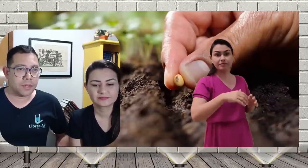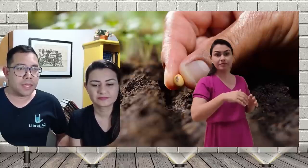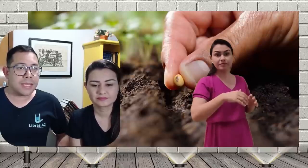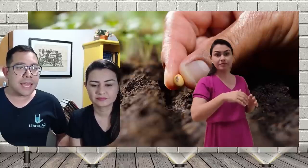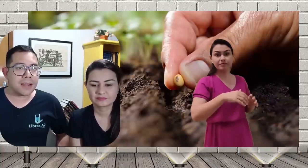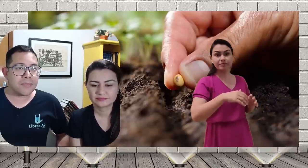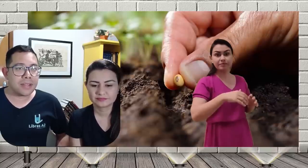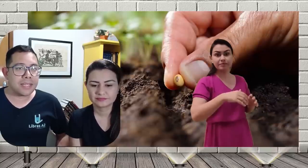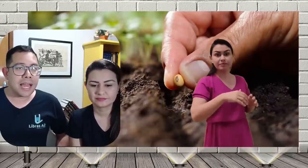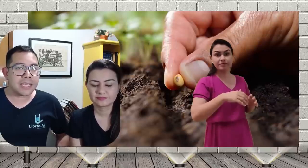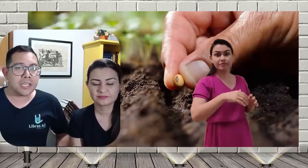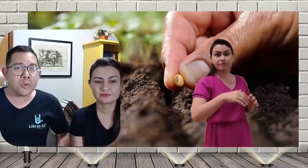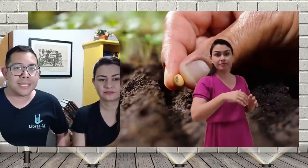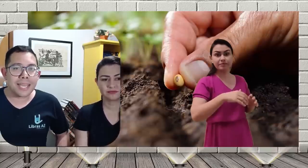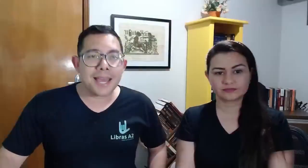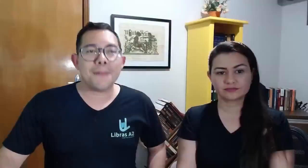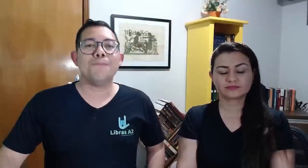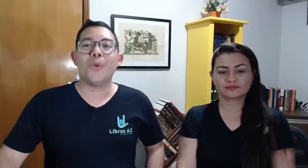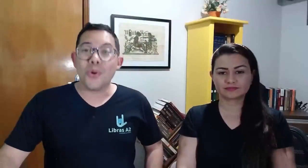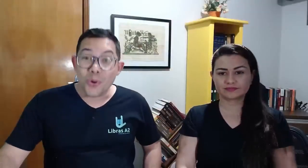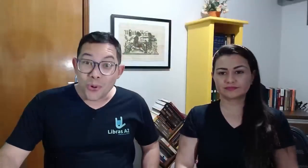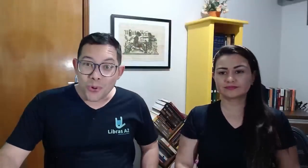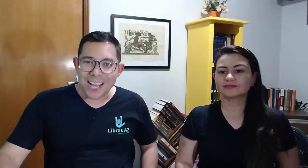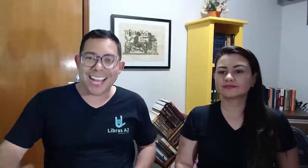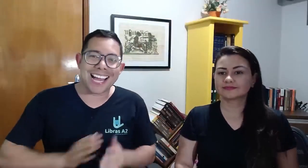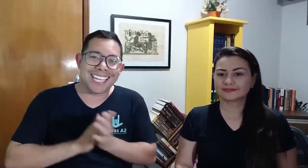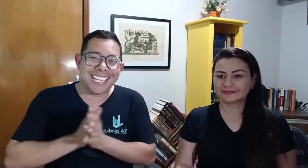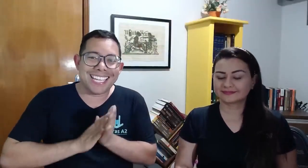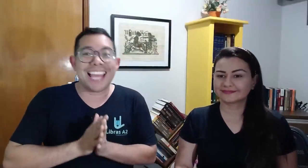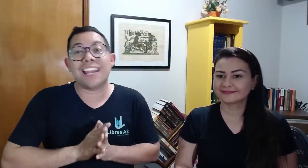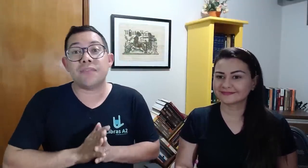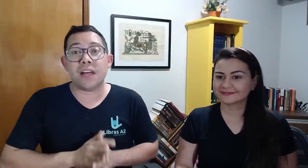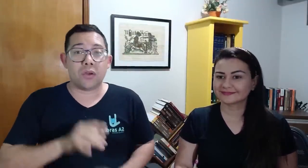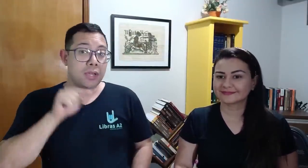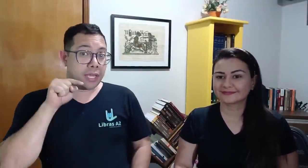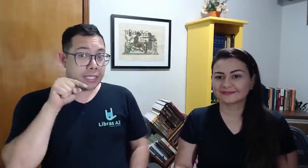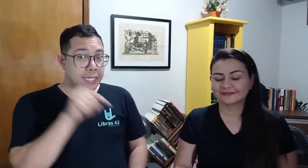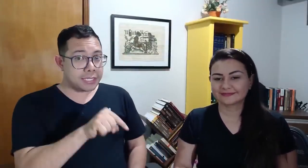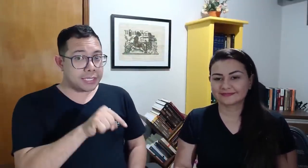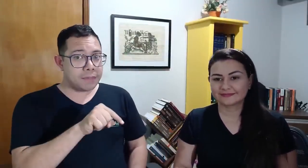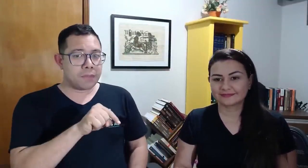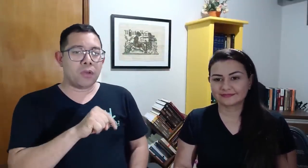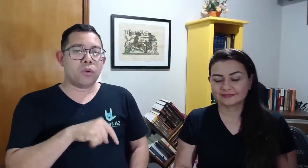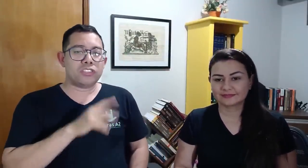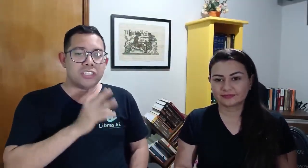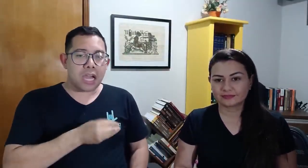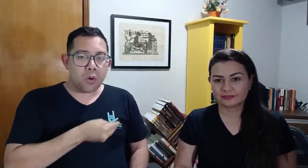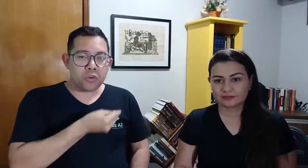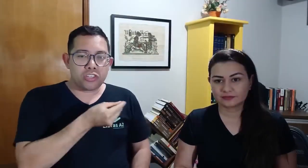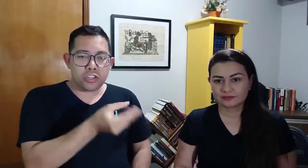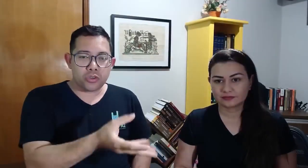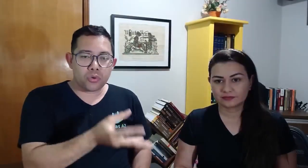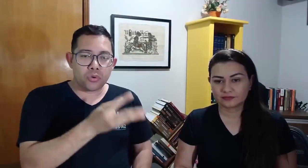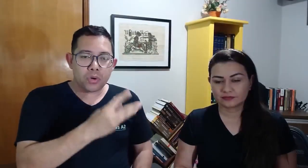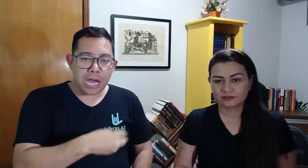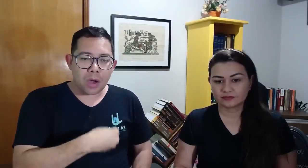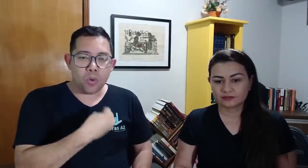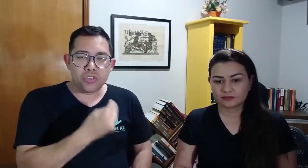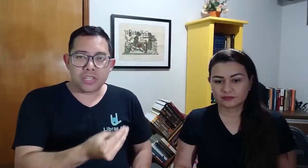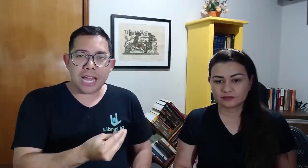E aí ela fala, e caiu em terra boa. Aí ela fala, ó, e aqui, ou seja, aonde ele jogou, aonde